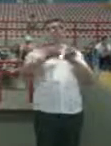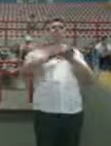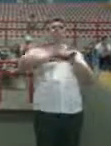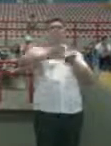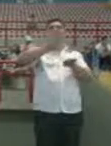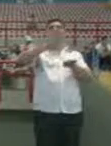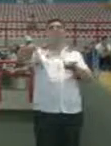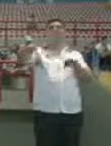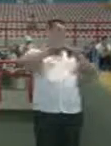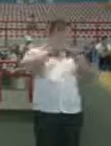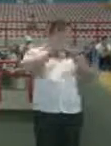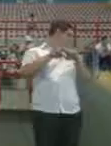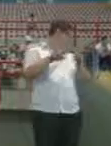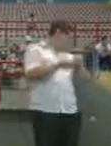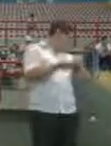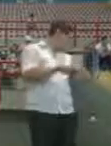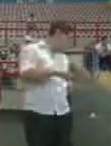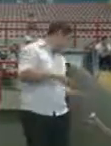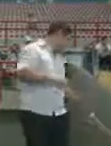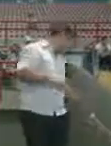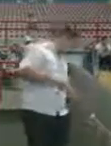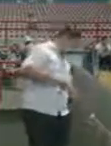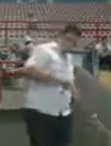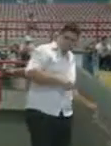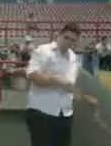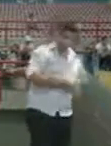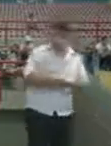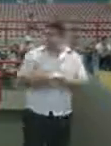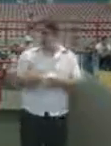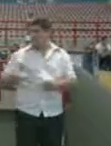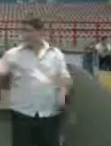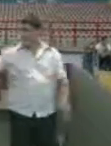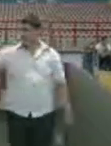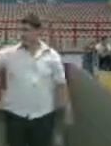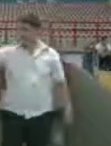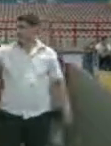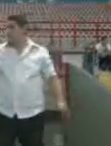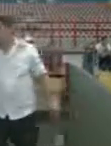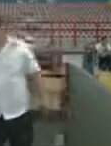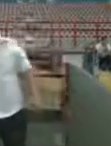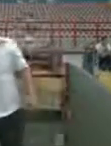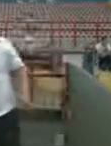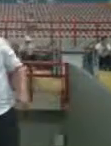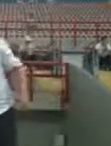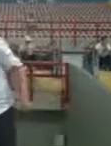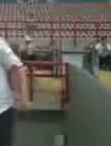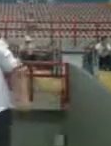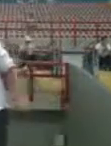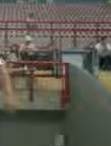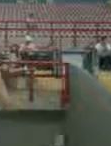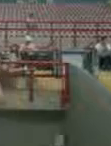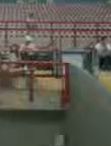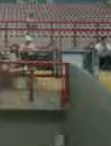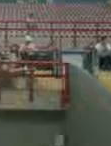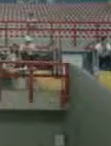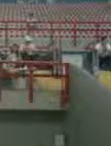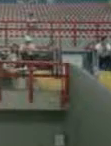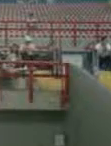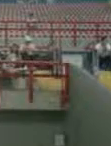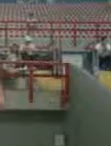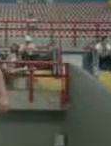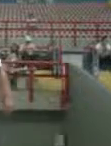do que conseguindo tirá-lo. Porque nós temos o desmatamento. Então a retirada das florestas, a destruição das florestas, retira o